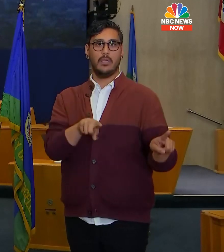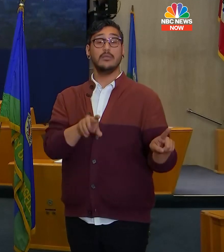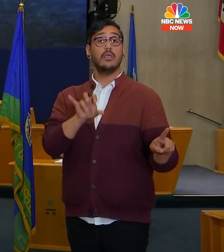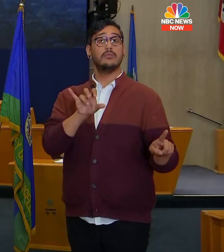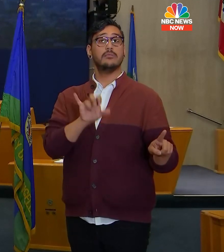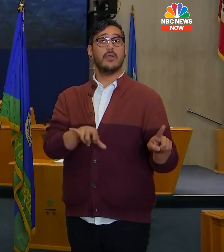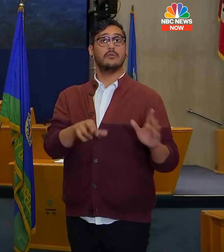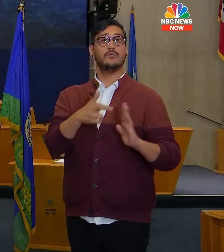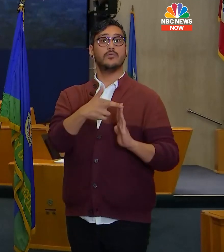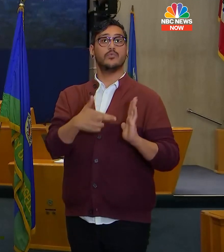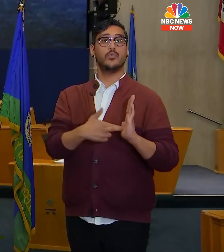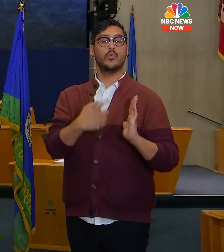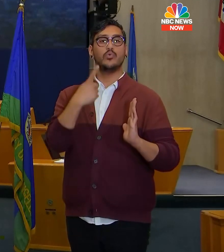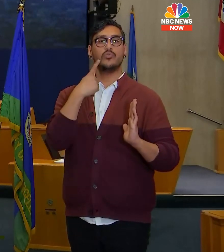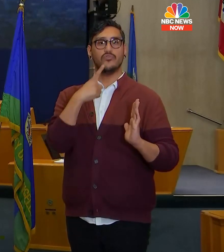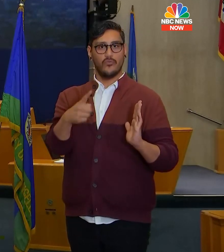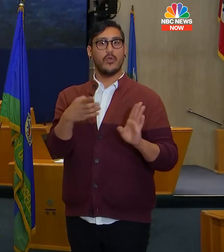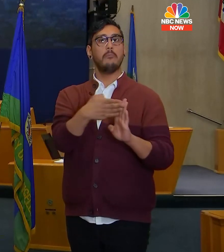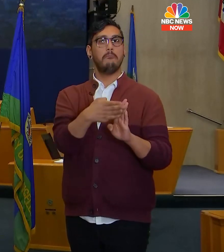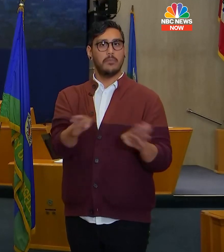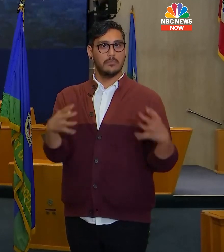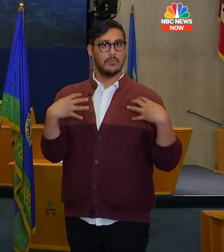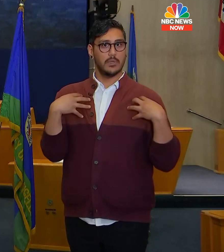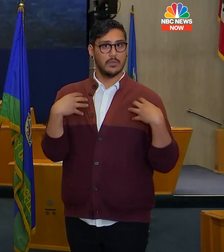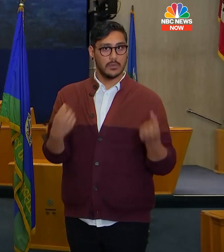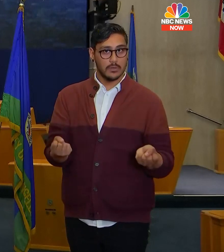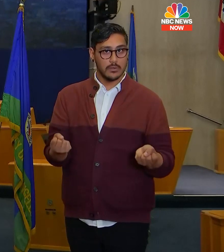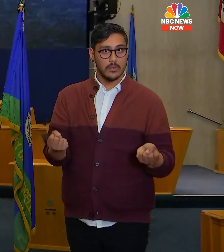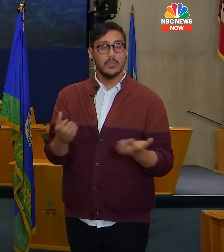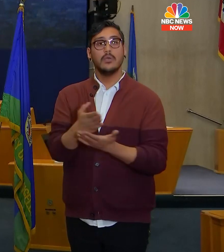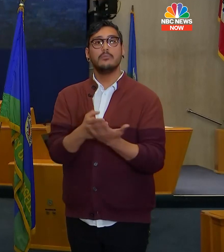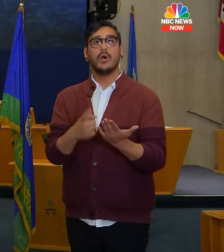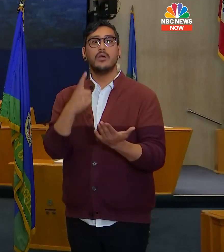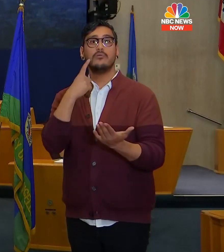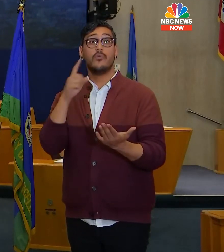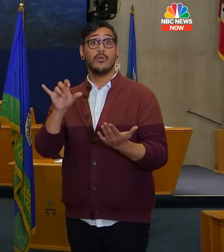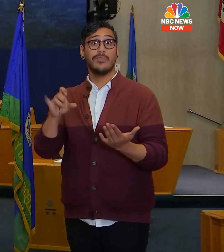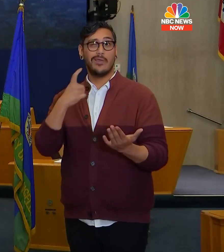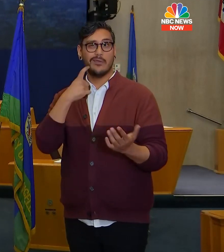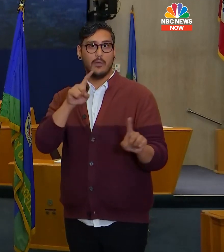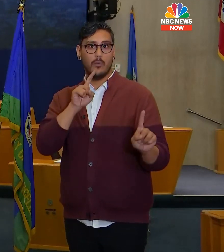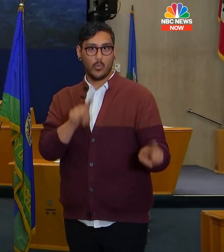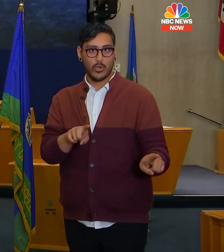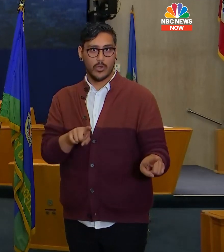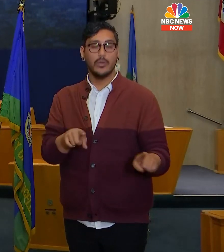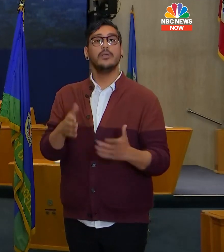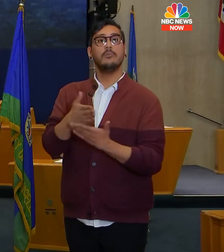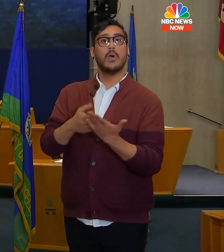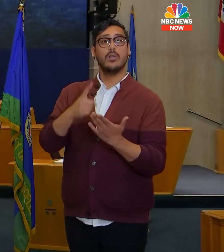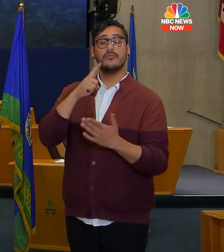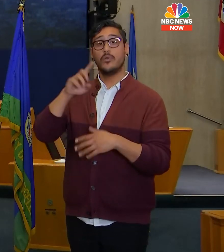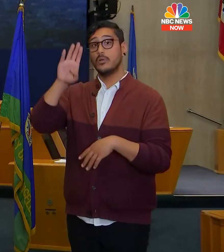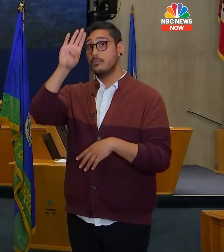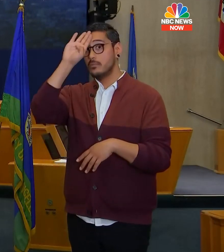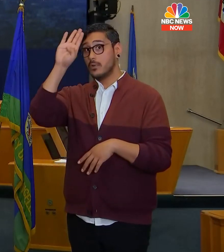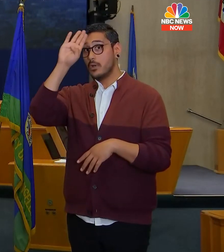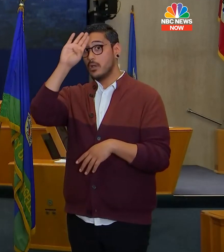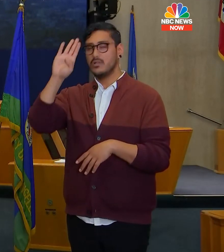los elementos de salud pública, están los elementos de la orden, están los elementos de los bomberos, los